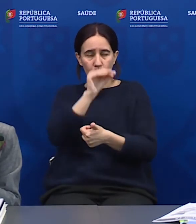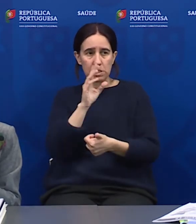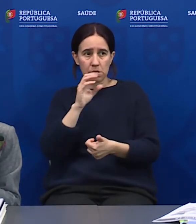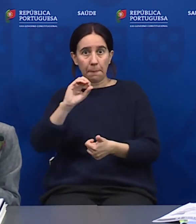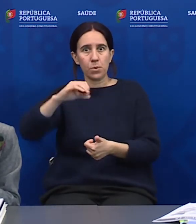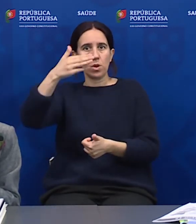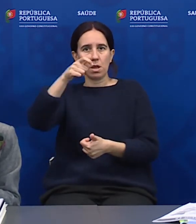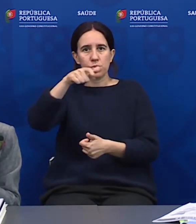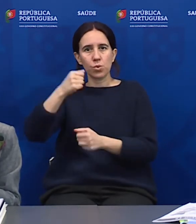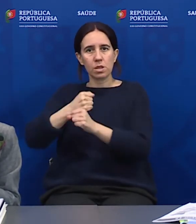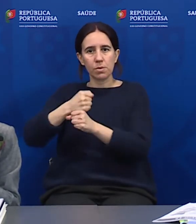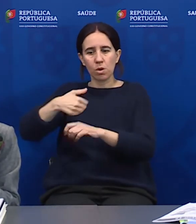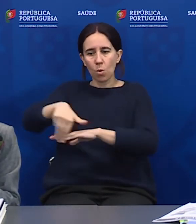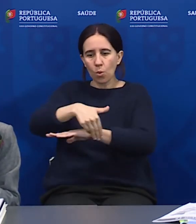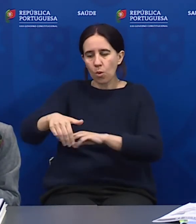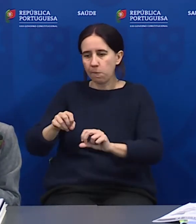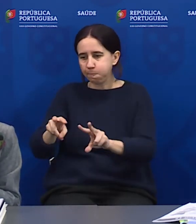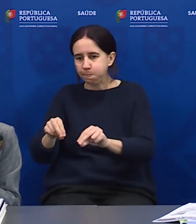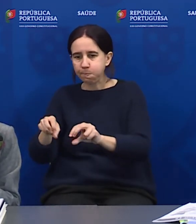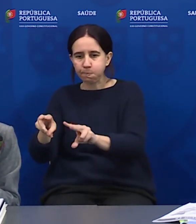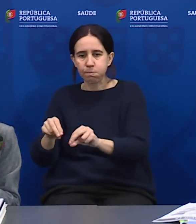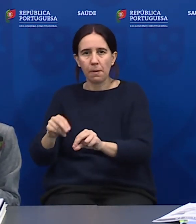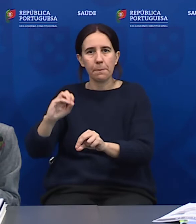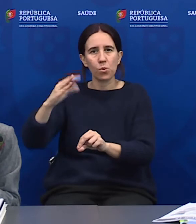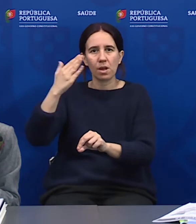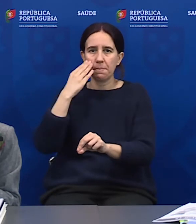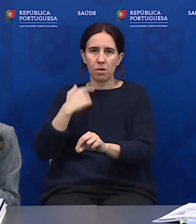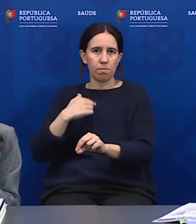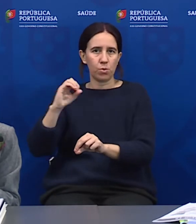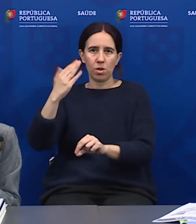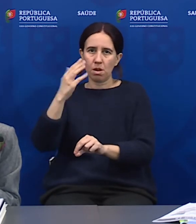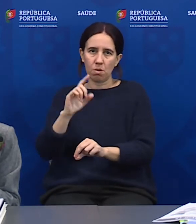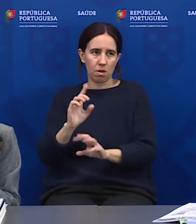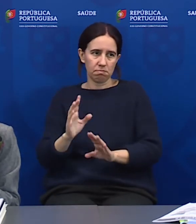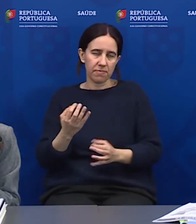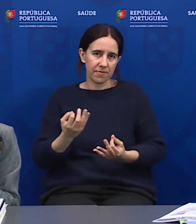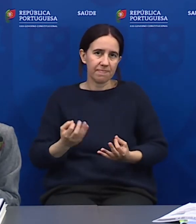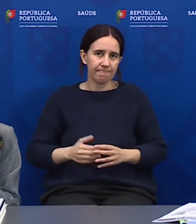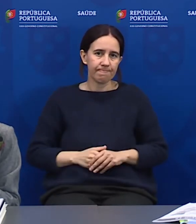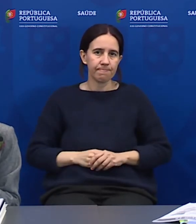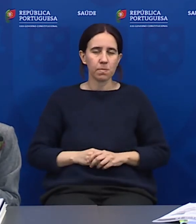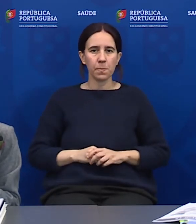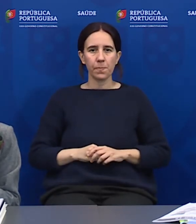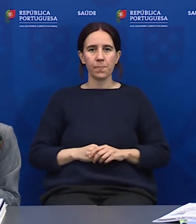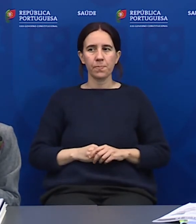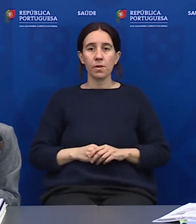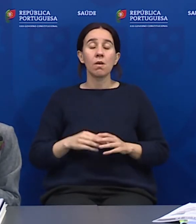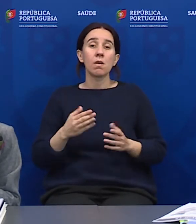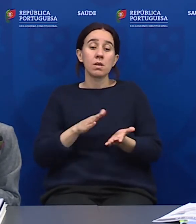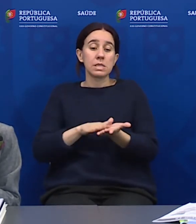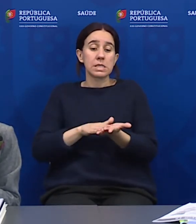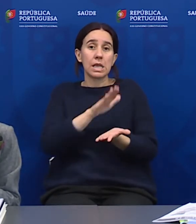ter trabalhadores na rua a desinfetar ruas, eu acho que não é uma prioridade, de facto. Com a